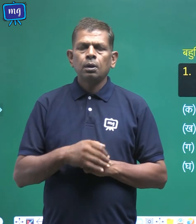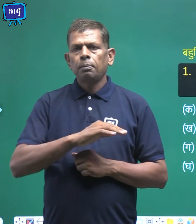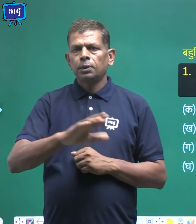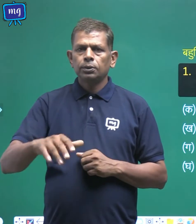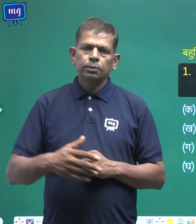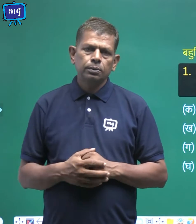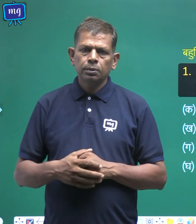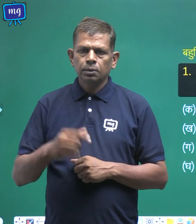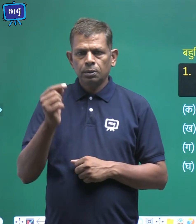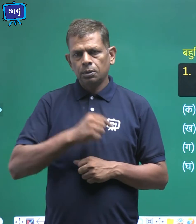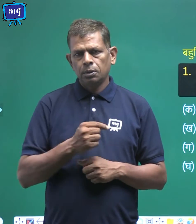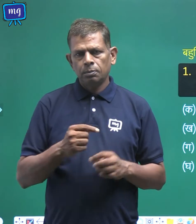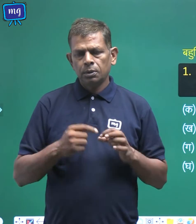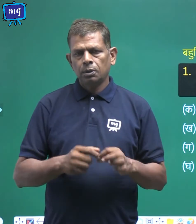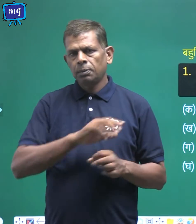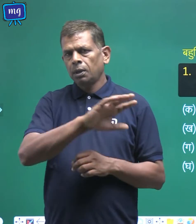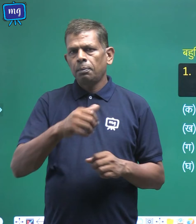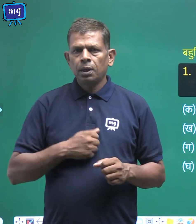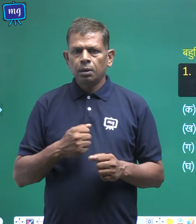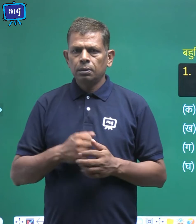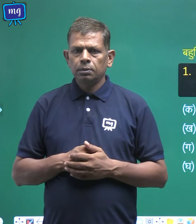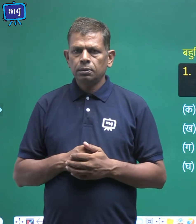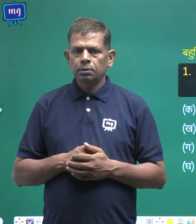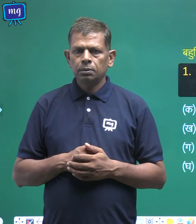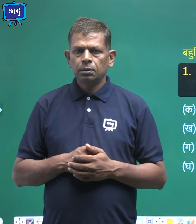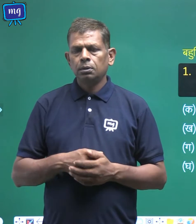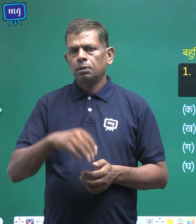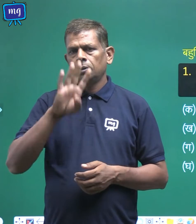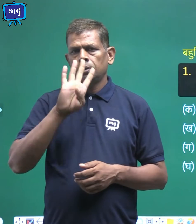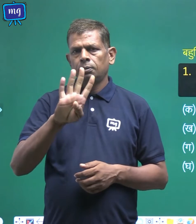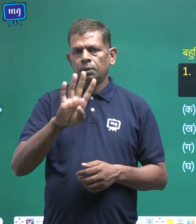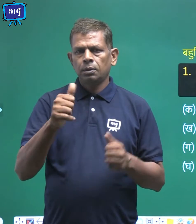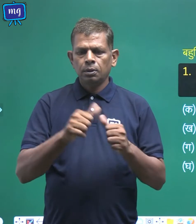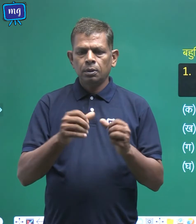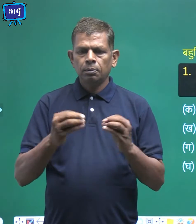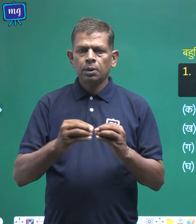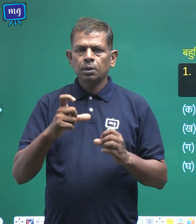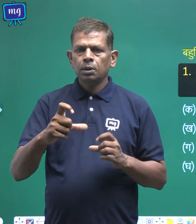बच्चों, इस प्रश्न में हमें 4 विकल्प दिए गए हैं।